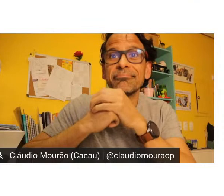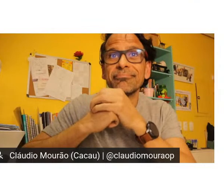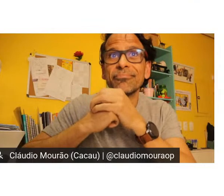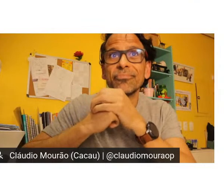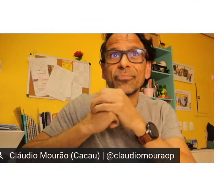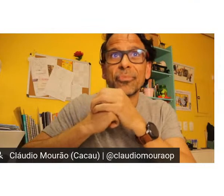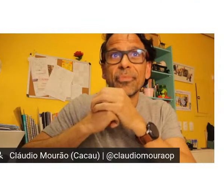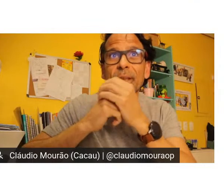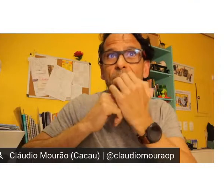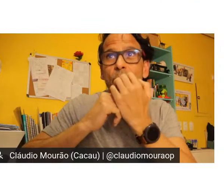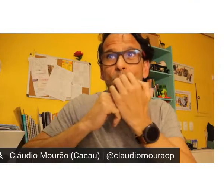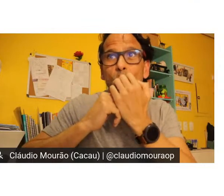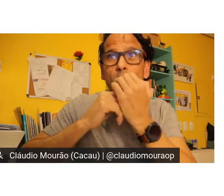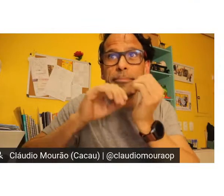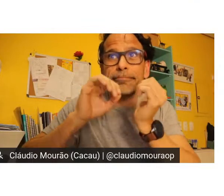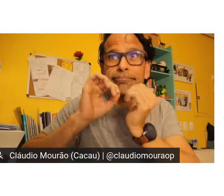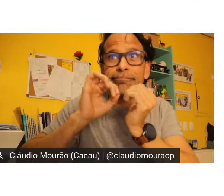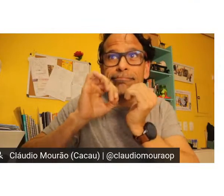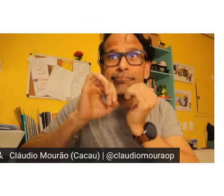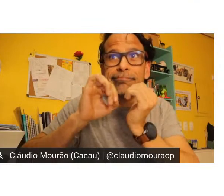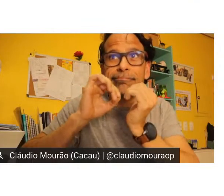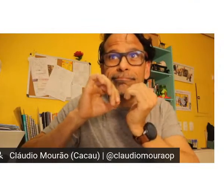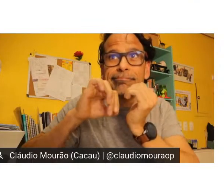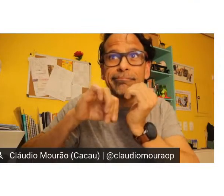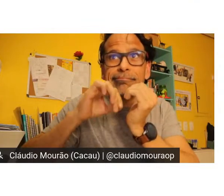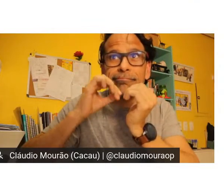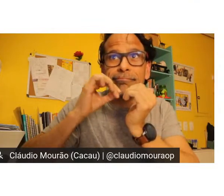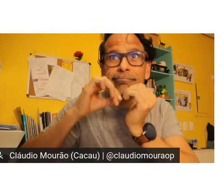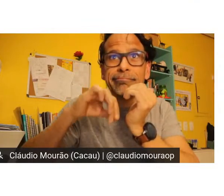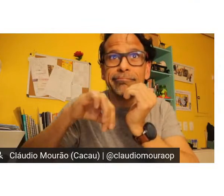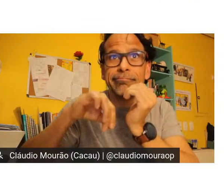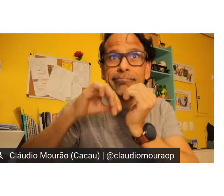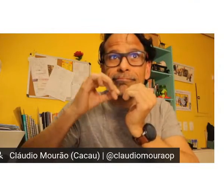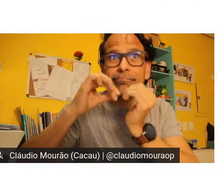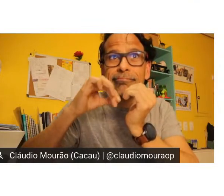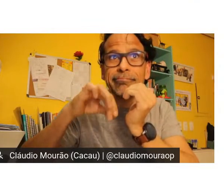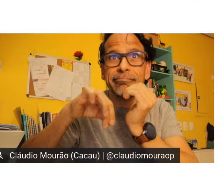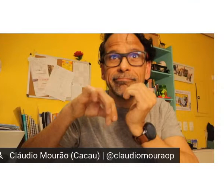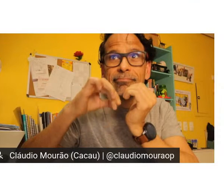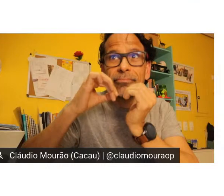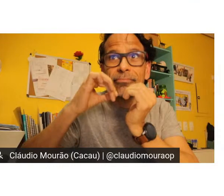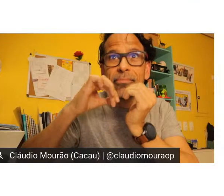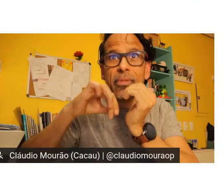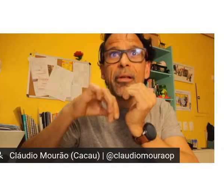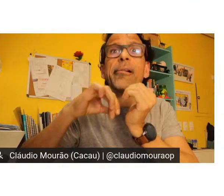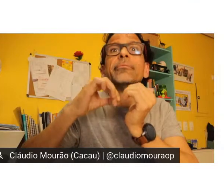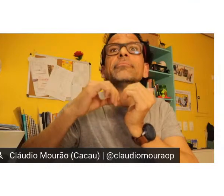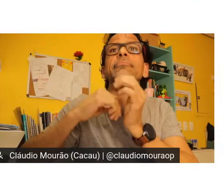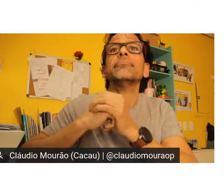e me parece aqui não tem nenhuma até agora me esperar